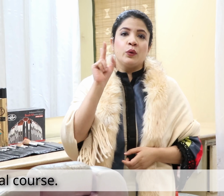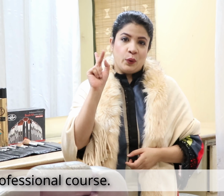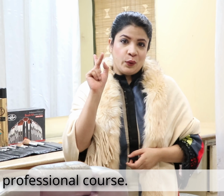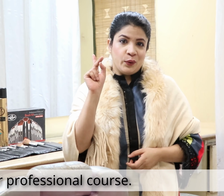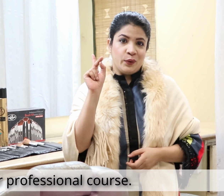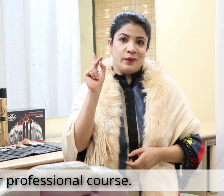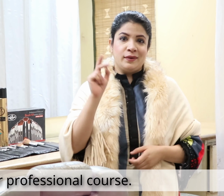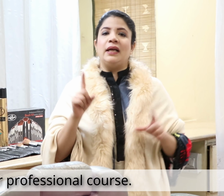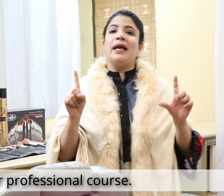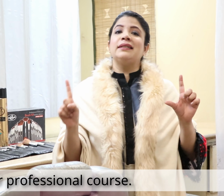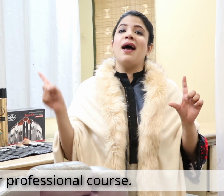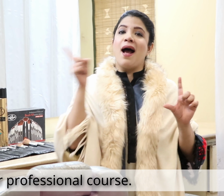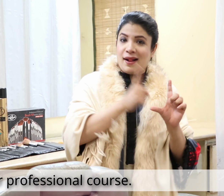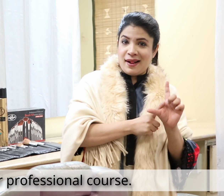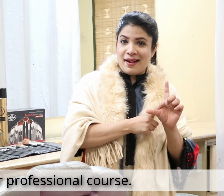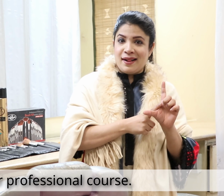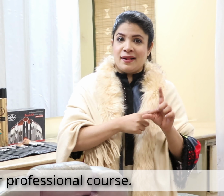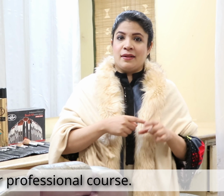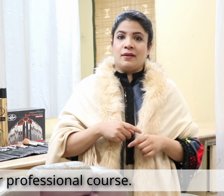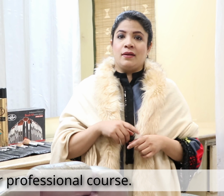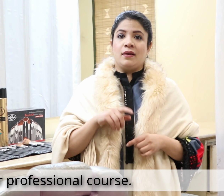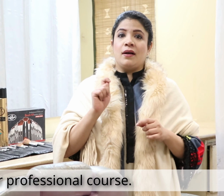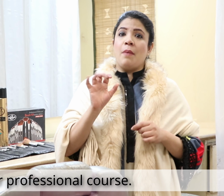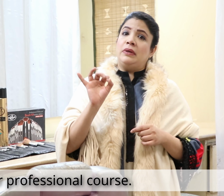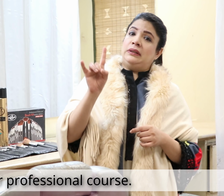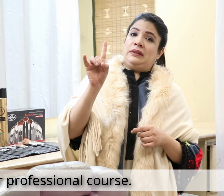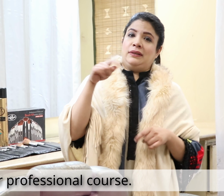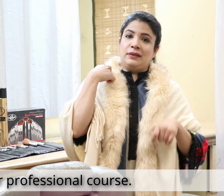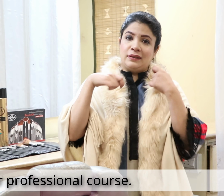दूसरा 1 साल का प्रोफेशनल कोर्स है।